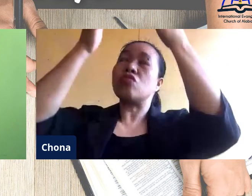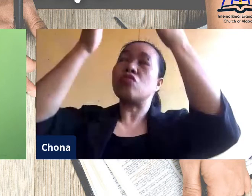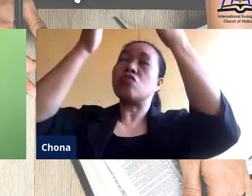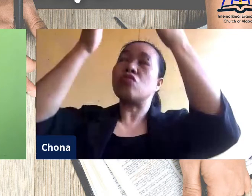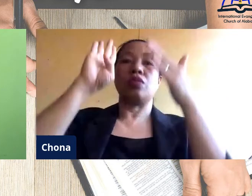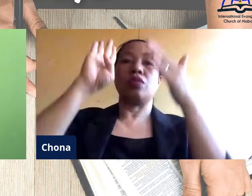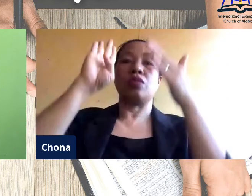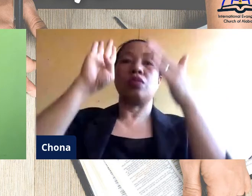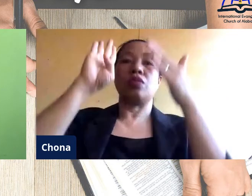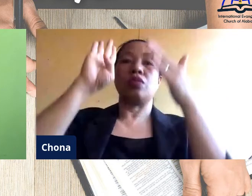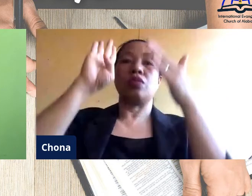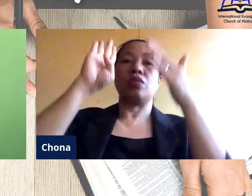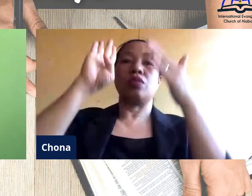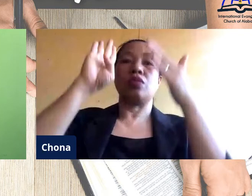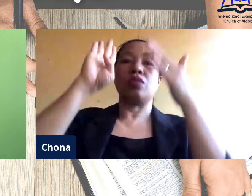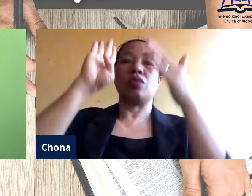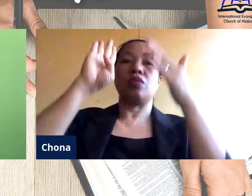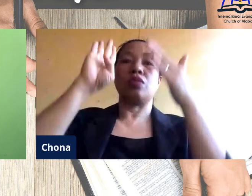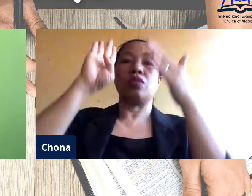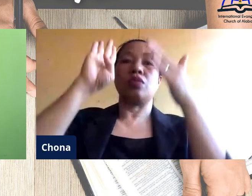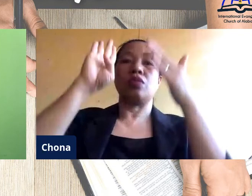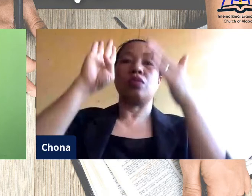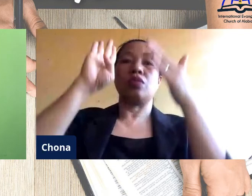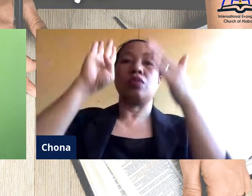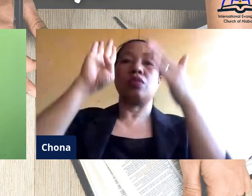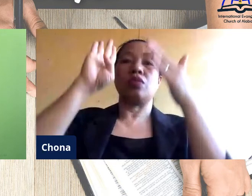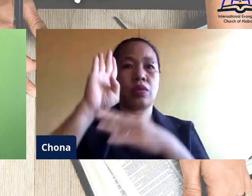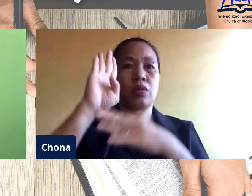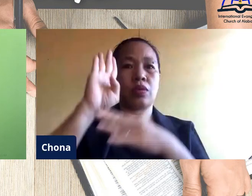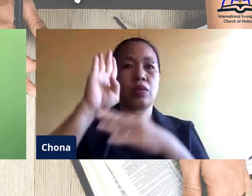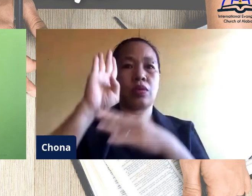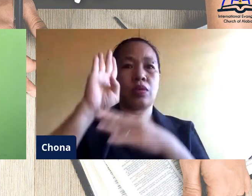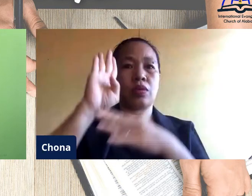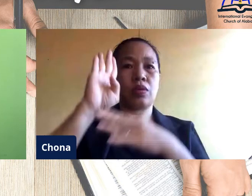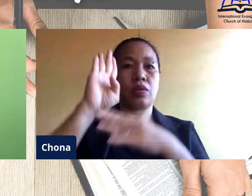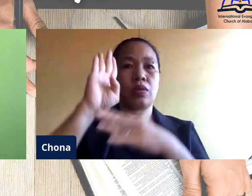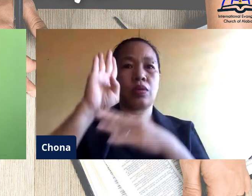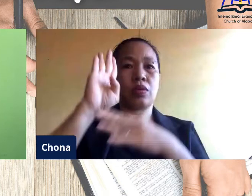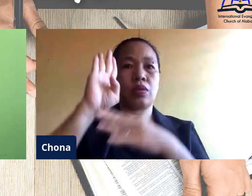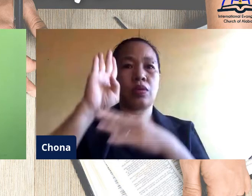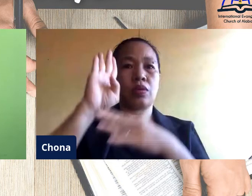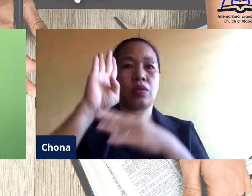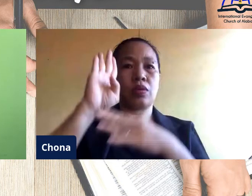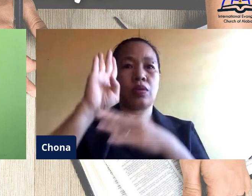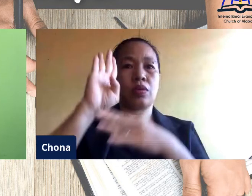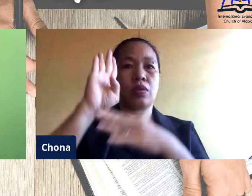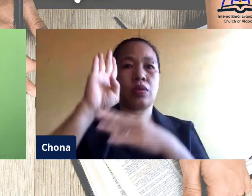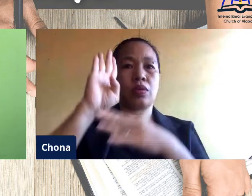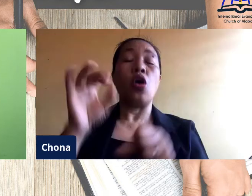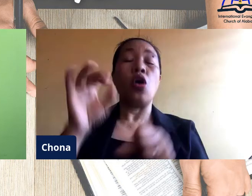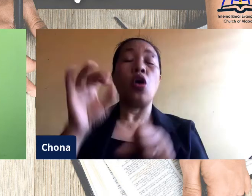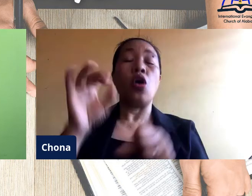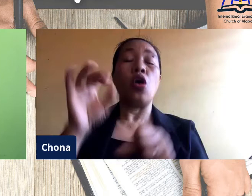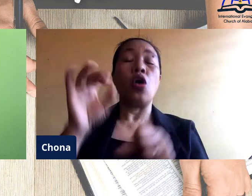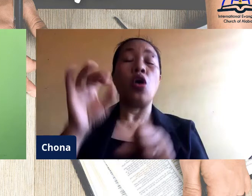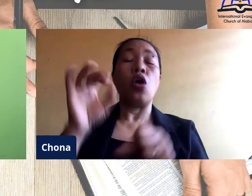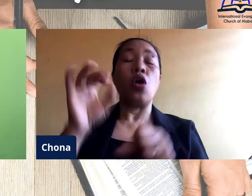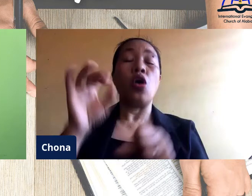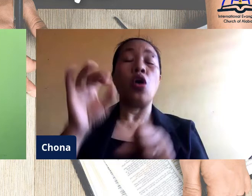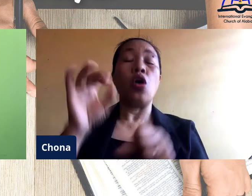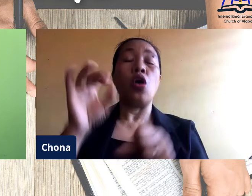ay anyayahan po po na kayong lahat ay tayo po ay iyuko po natin ang ating mga